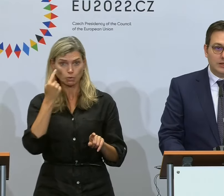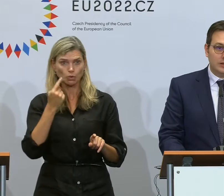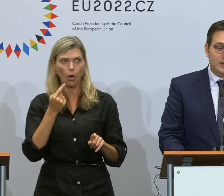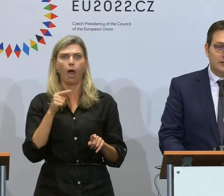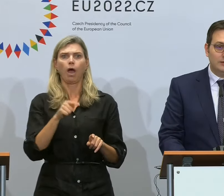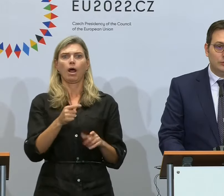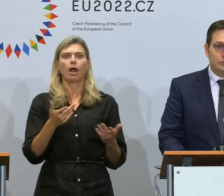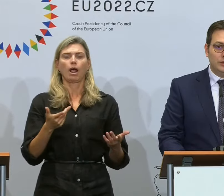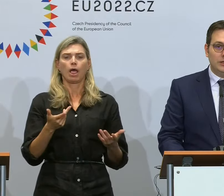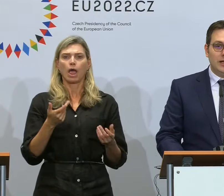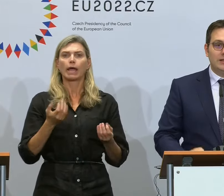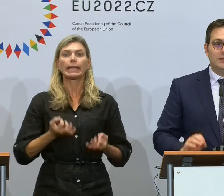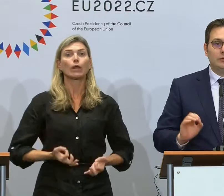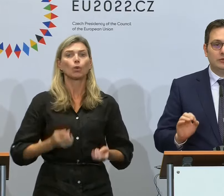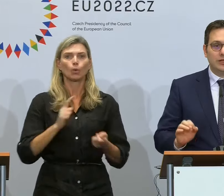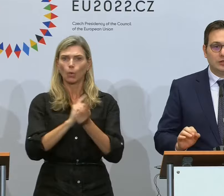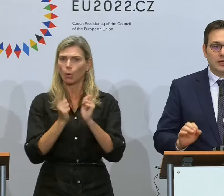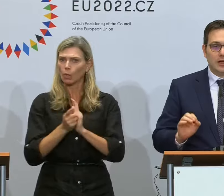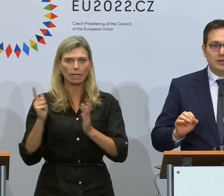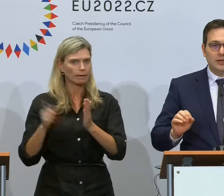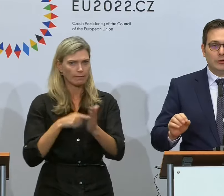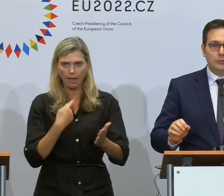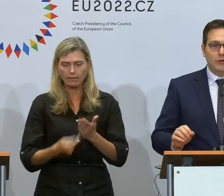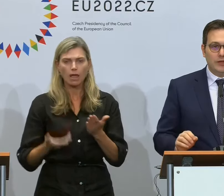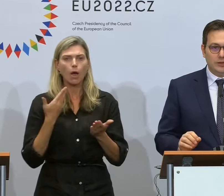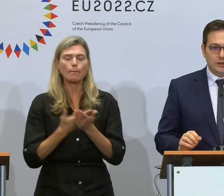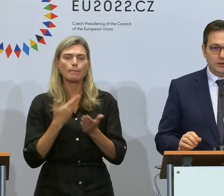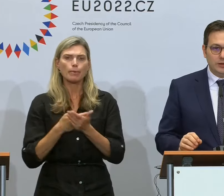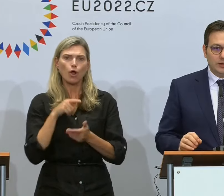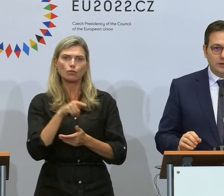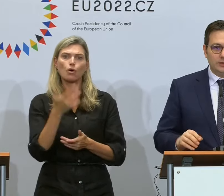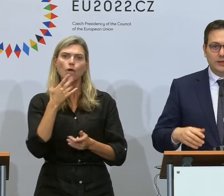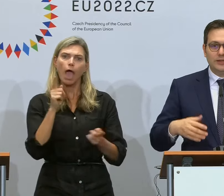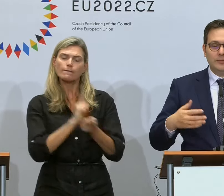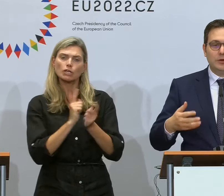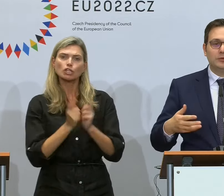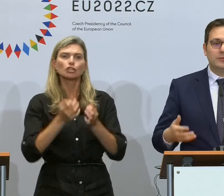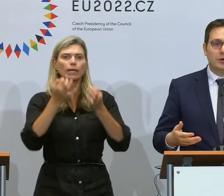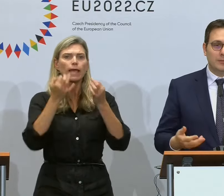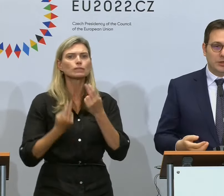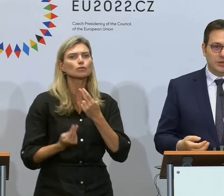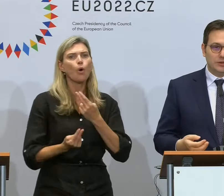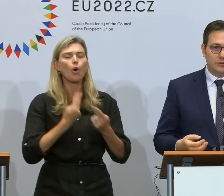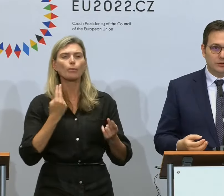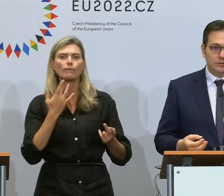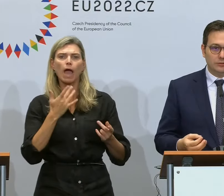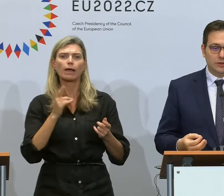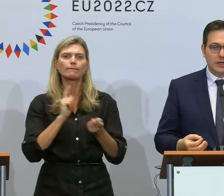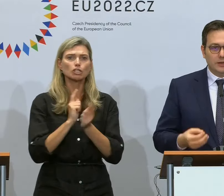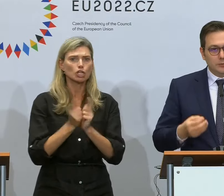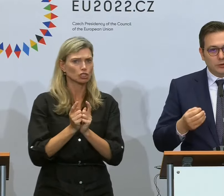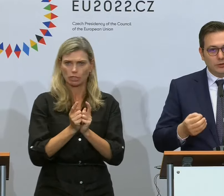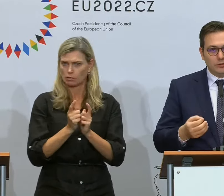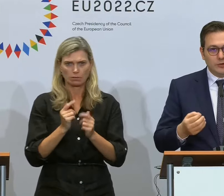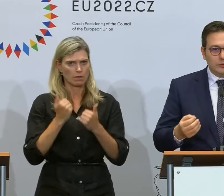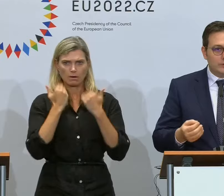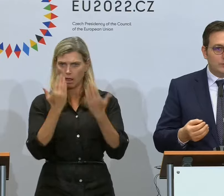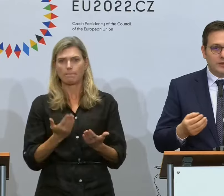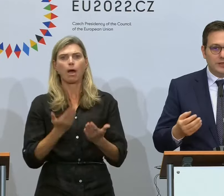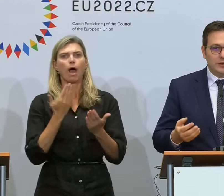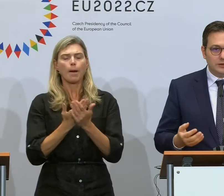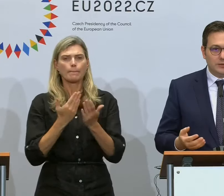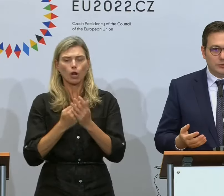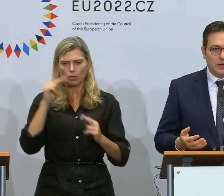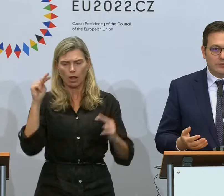složitá a neexistují jednoznačné a rychlé odpovědi, na které bychom se mohli politicky shodnout. Tak proto jsme